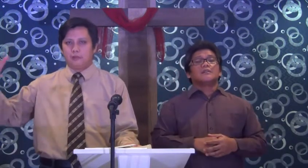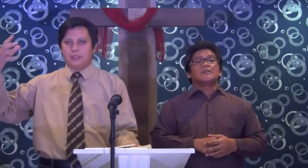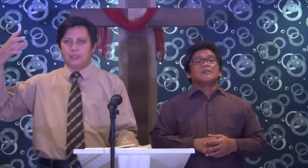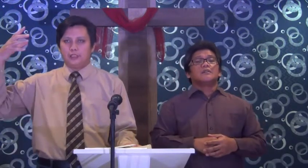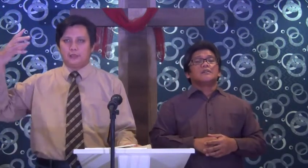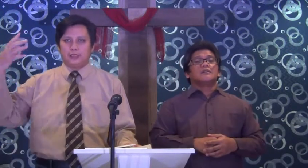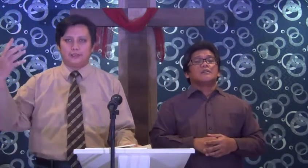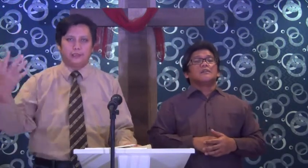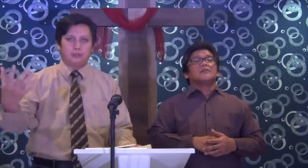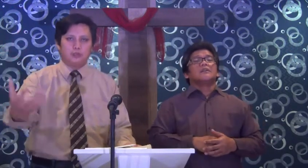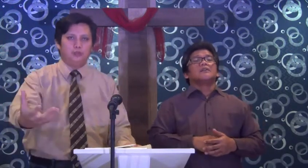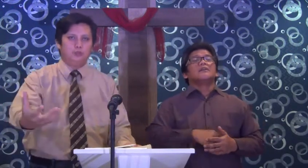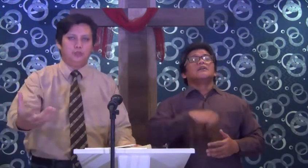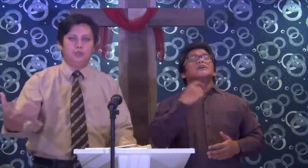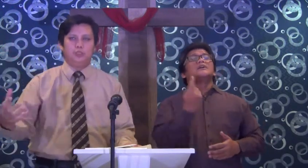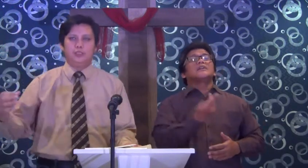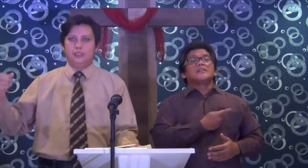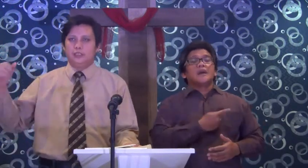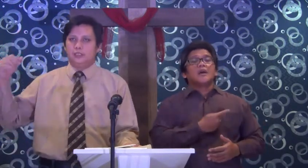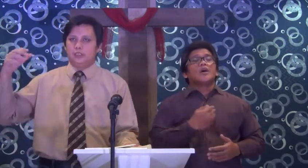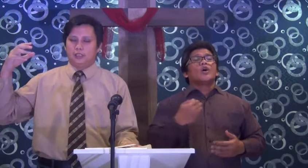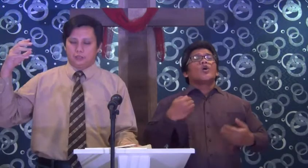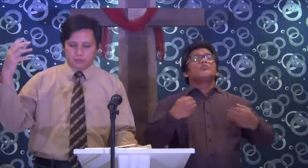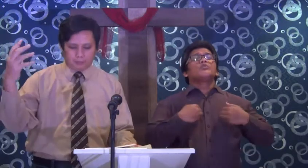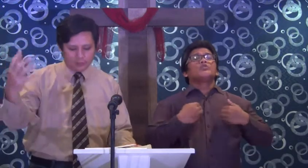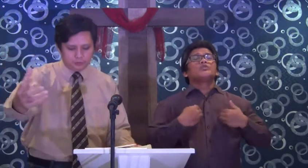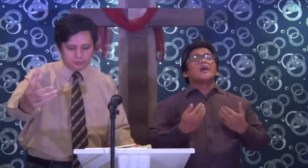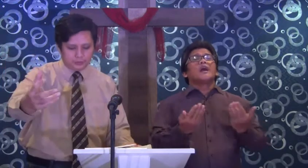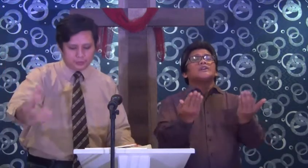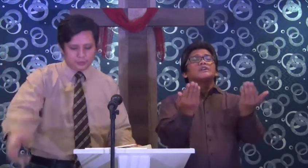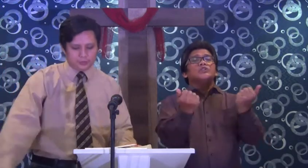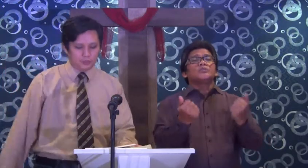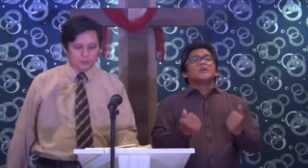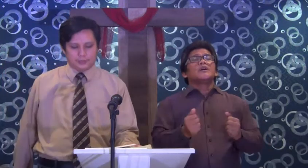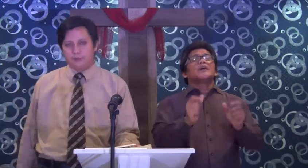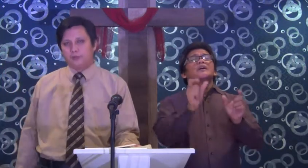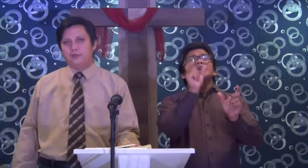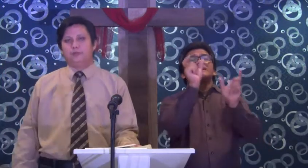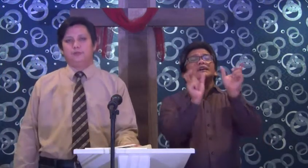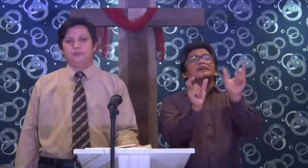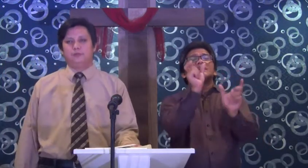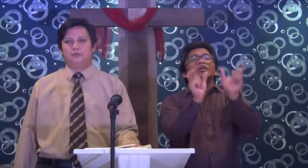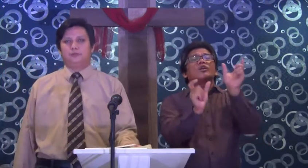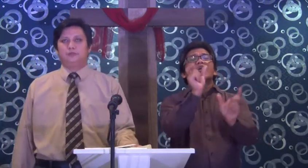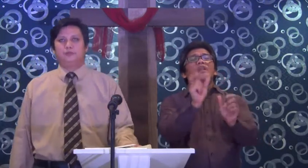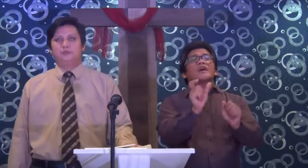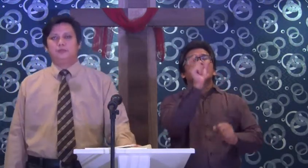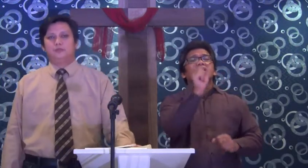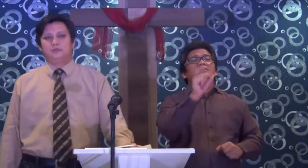maka kita memiliki kehidupan Kristen yang bertumbuh dan terus maju di tengah-tengah situasi apapun.